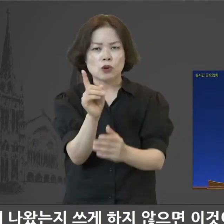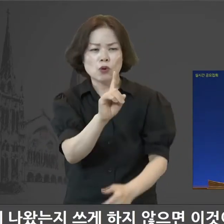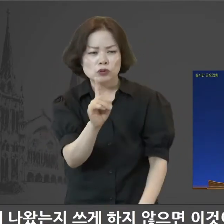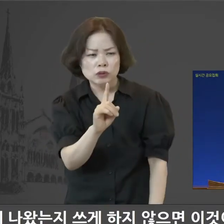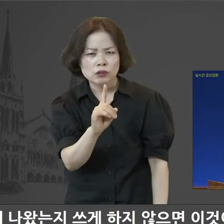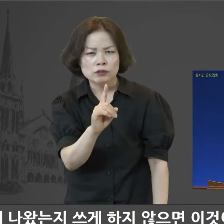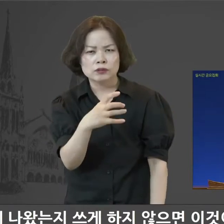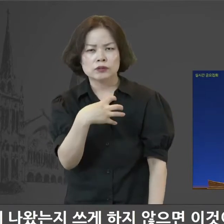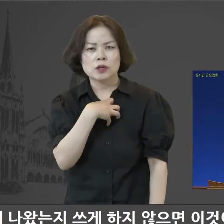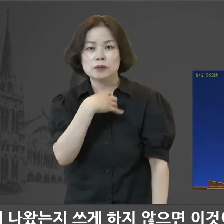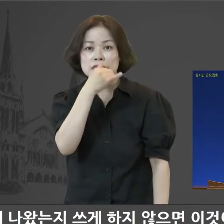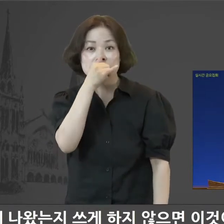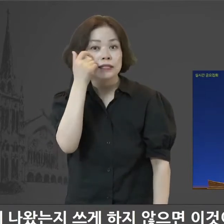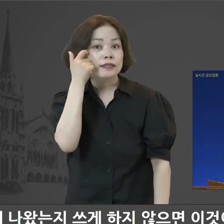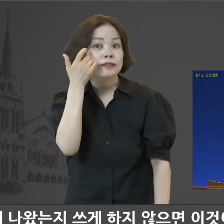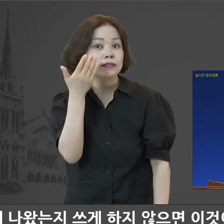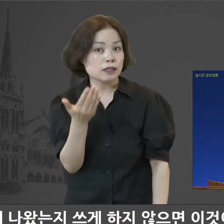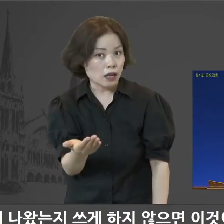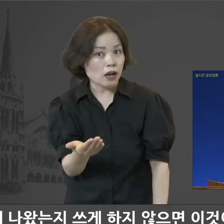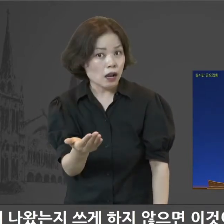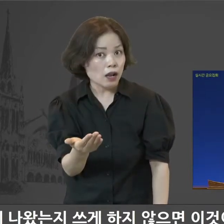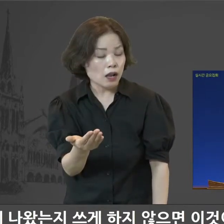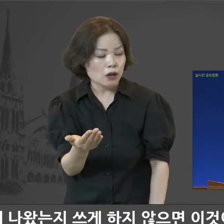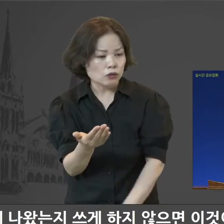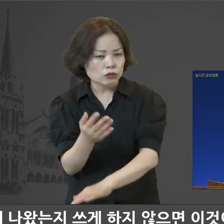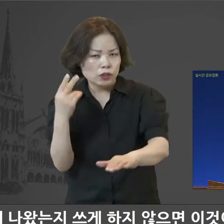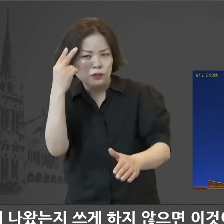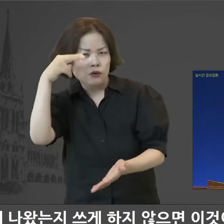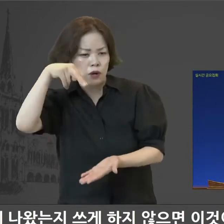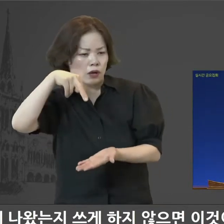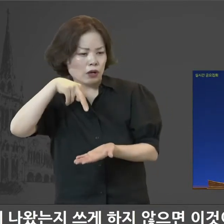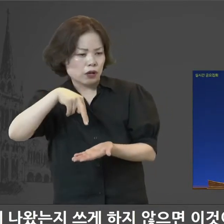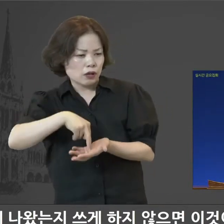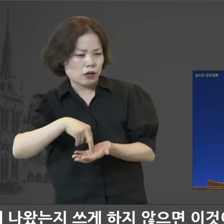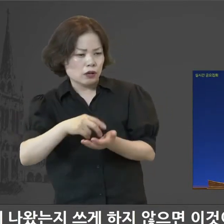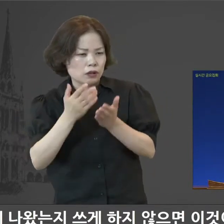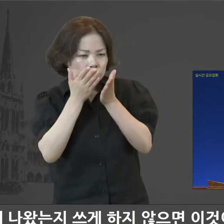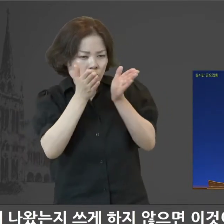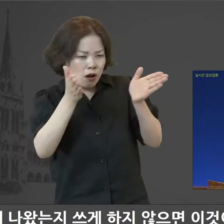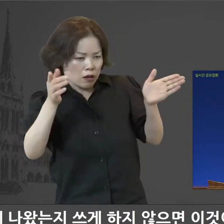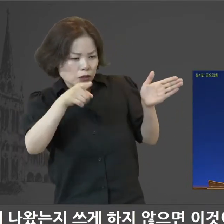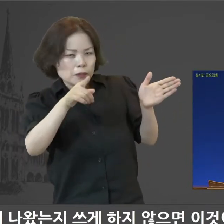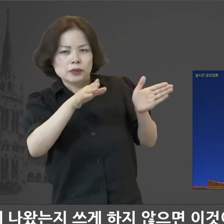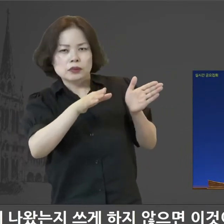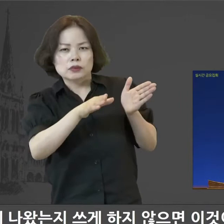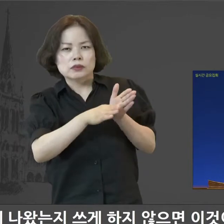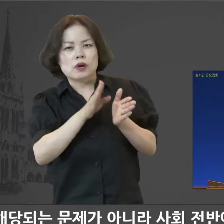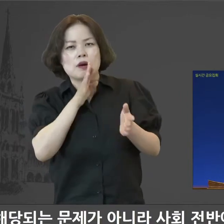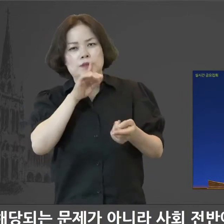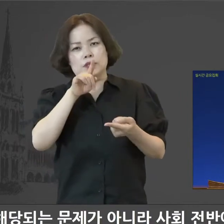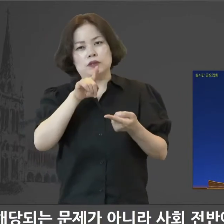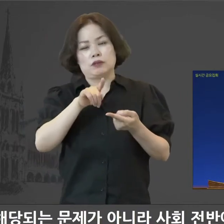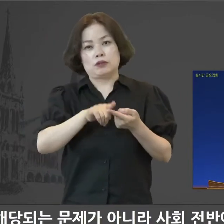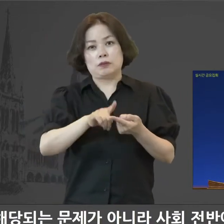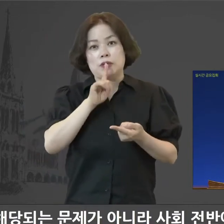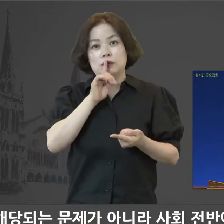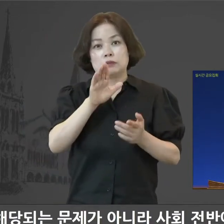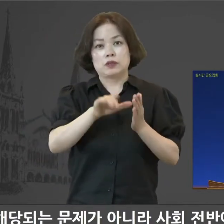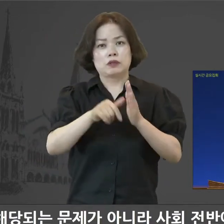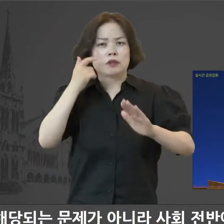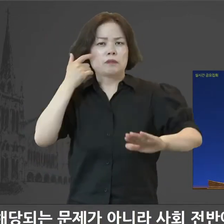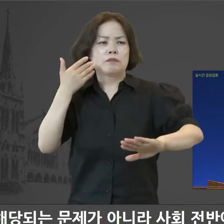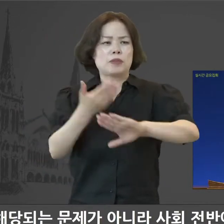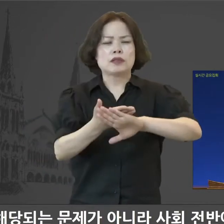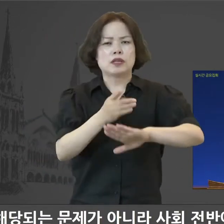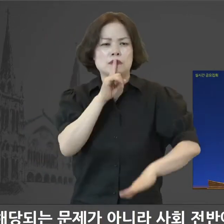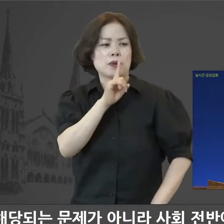위험을 끼치느냐라고 하는 측면에서 우리가 다양한 각도에서 연대하고 합리적 근거들을 제시하고 하면서 반대해야 된다.